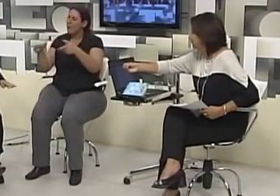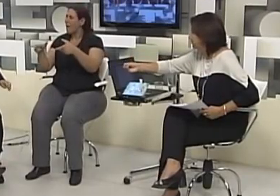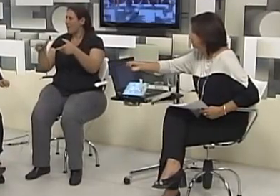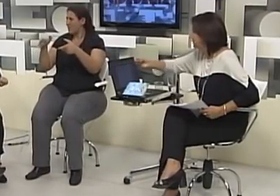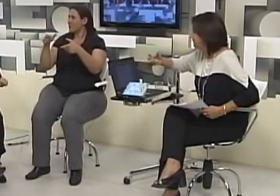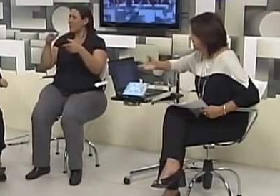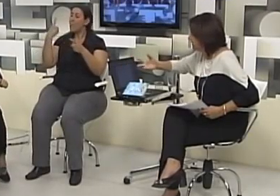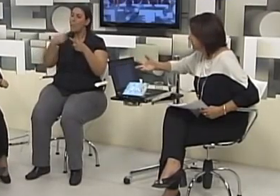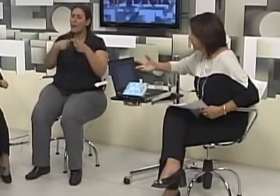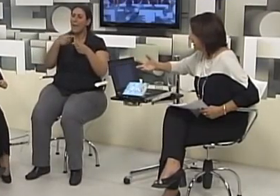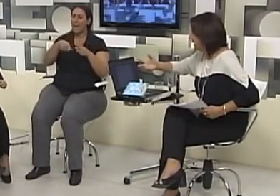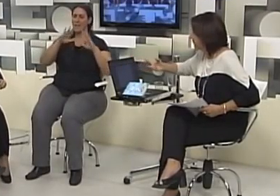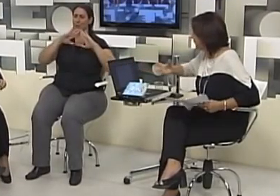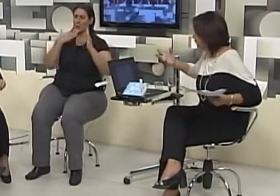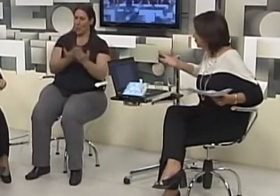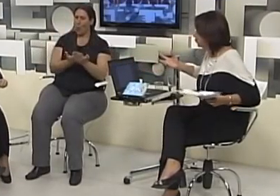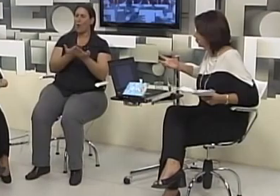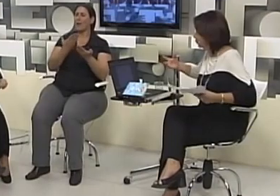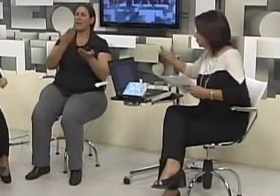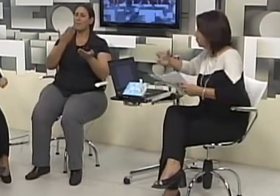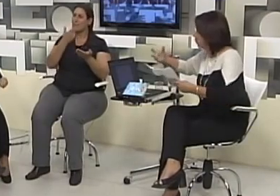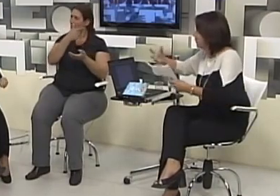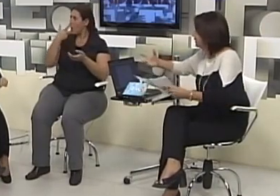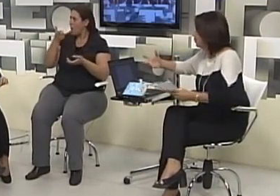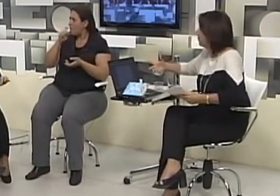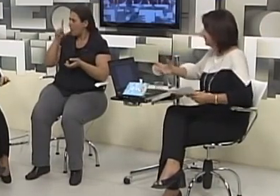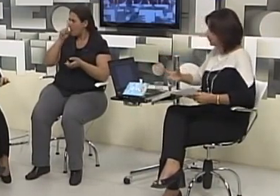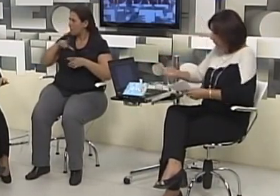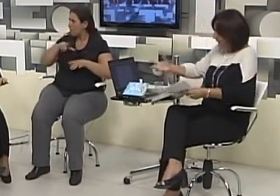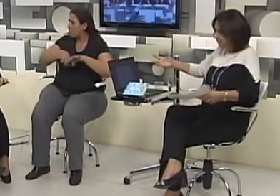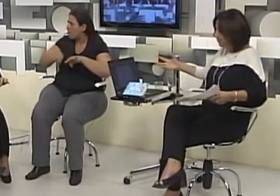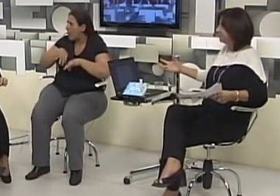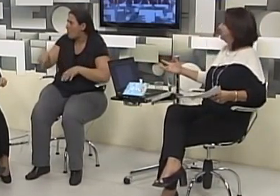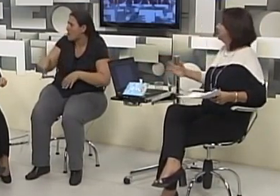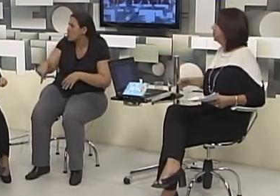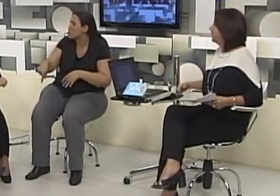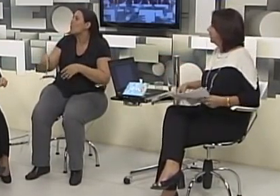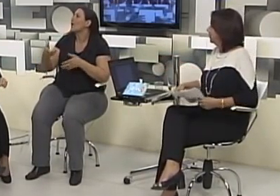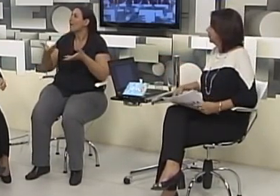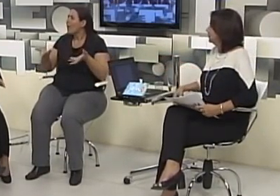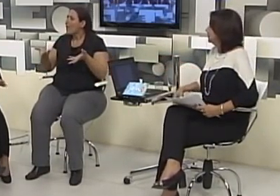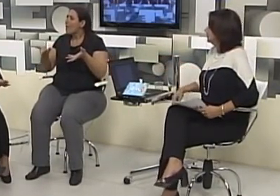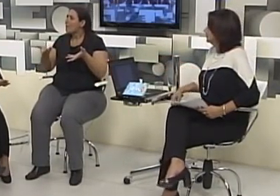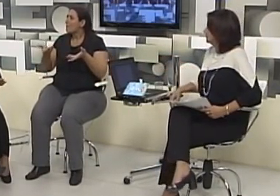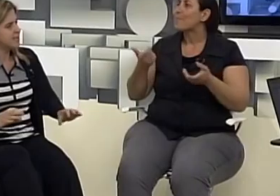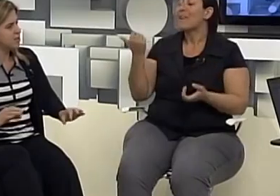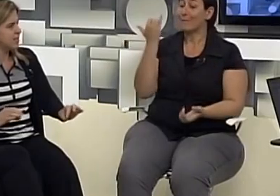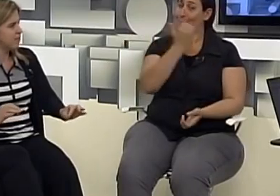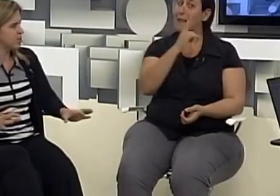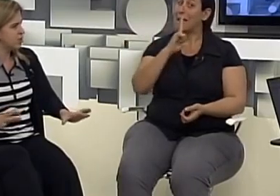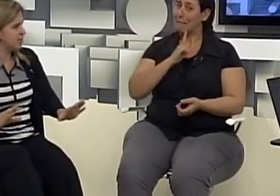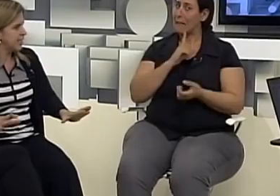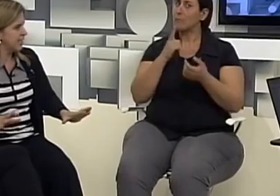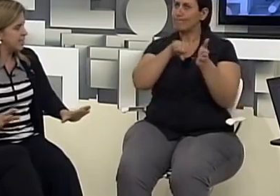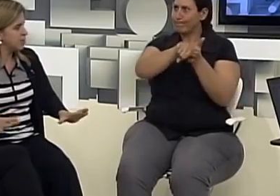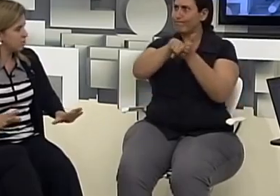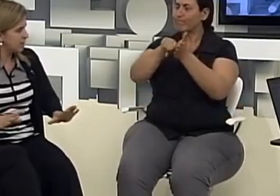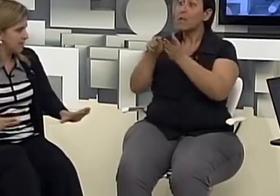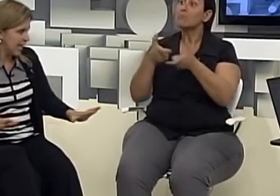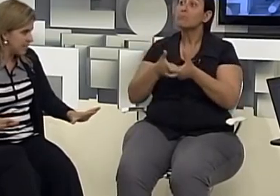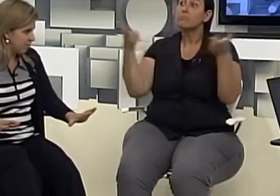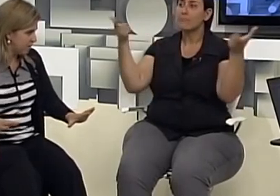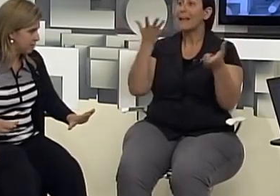escolas Sim. infantis têm esse preparo? Muitas vezes, como é que começa isso? Nós temos um índice bastante significativo de